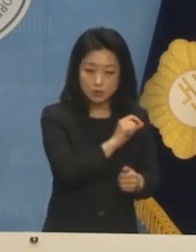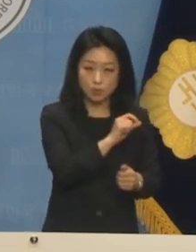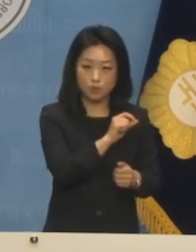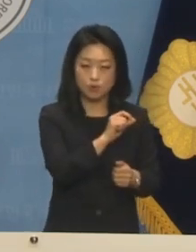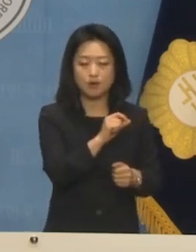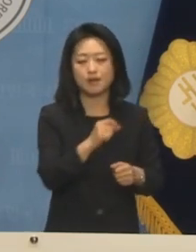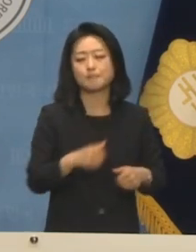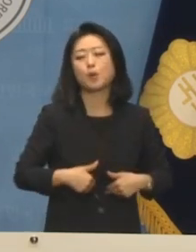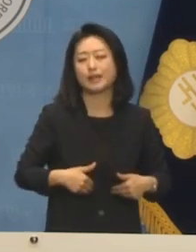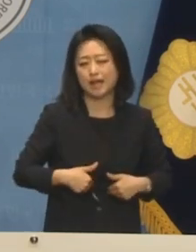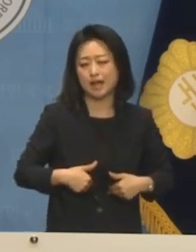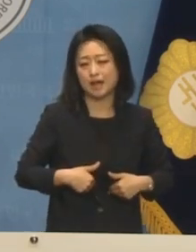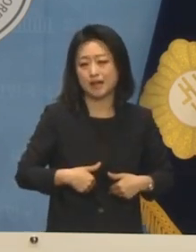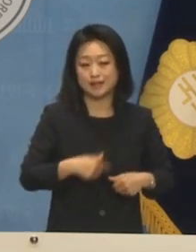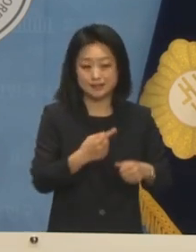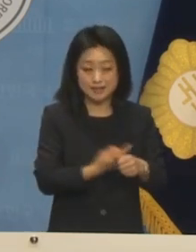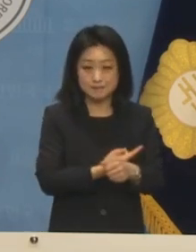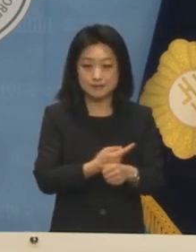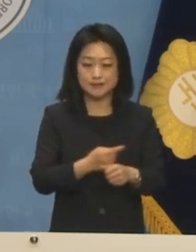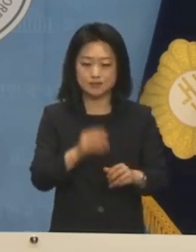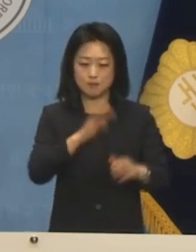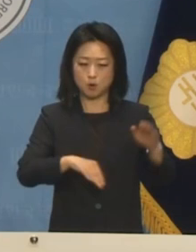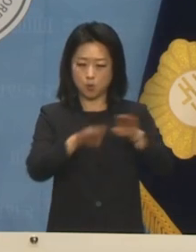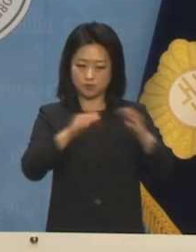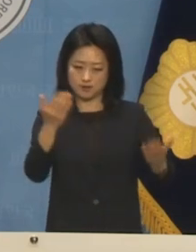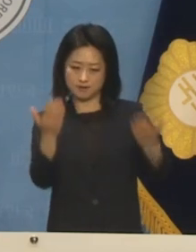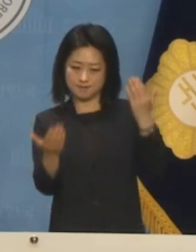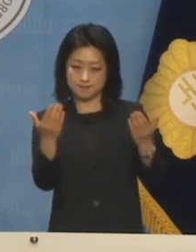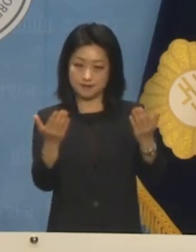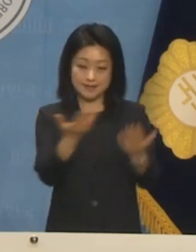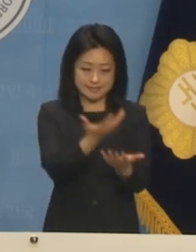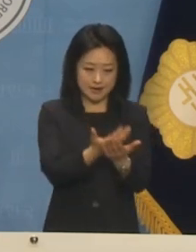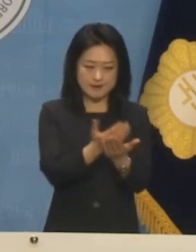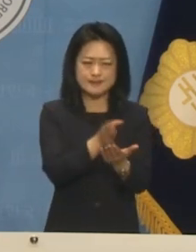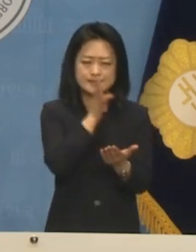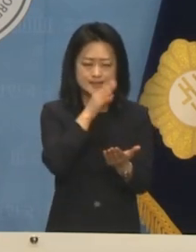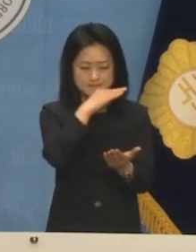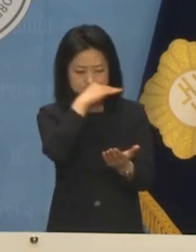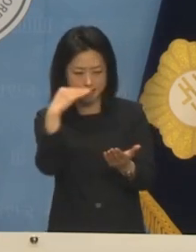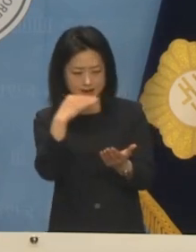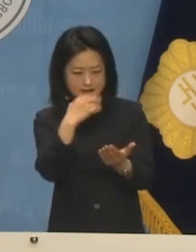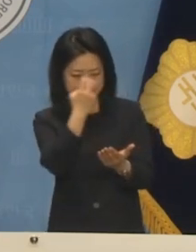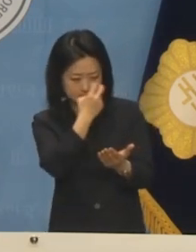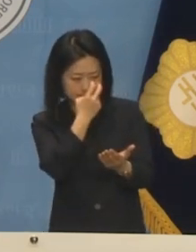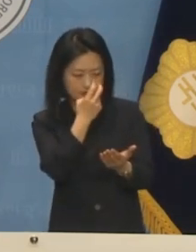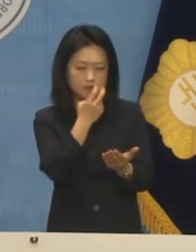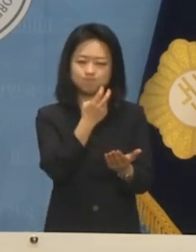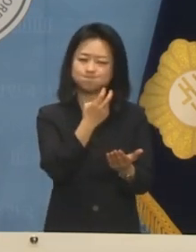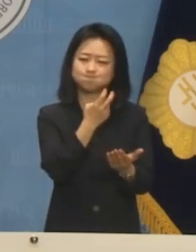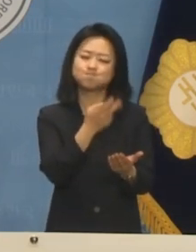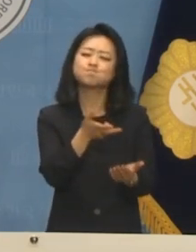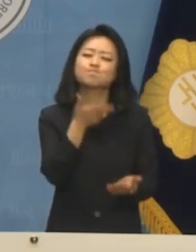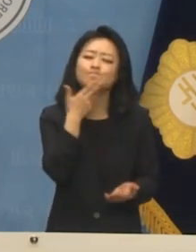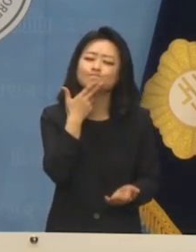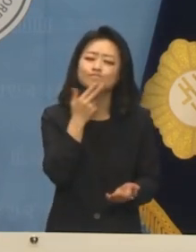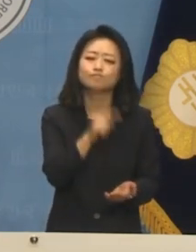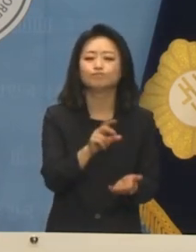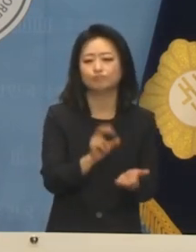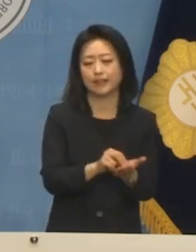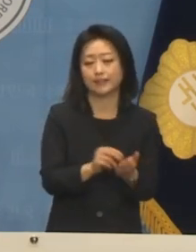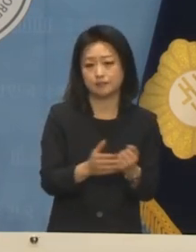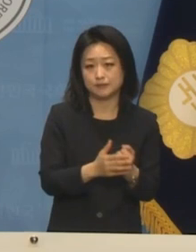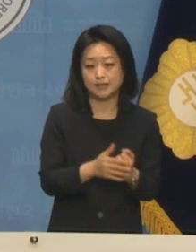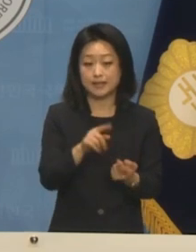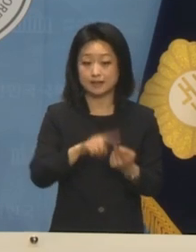미명하에 객관적이고 합리적인 자료에 따른 판단을 추구하지 않고 있습니다. 따라서